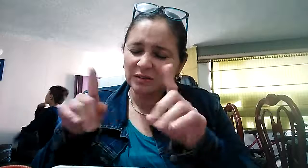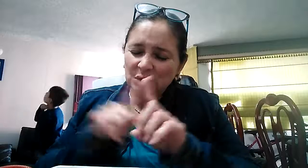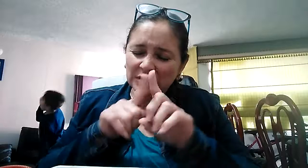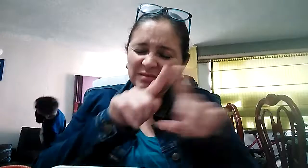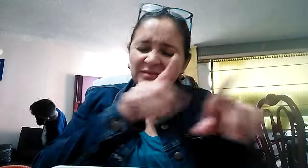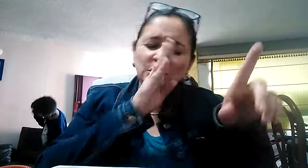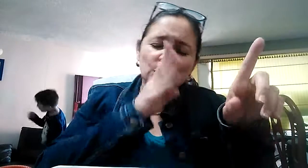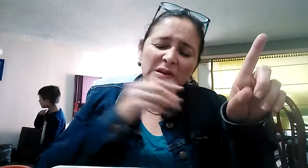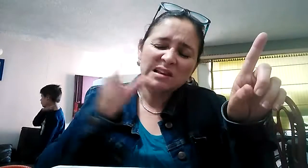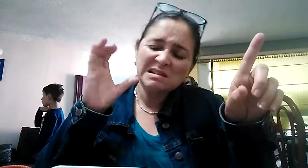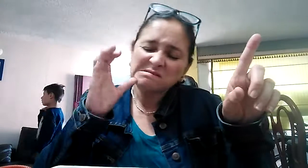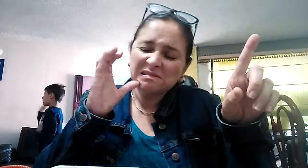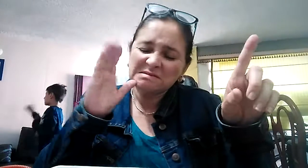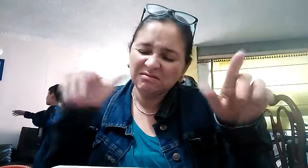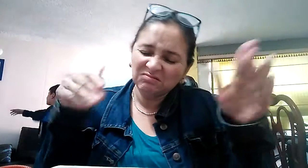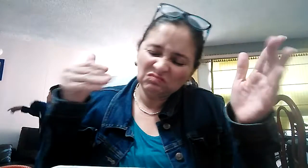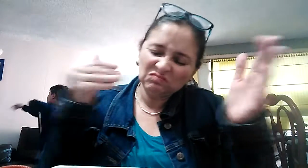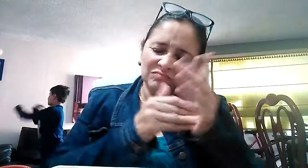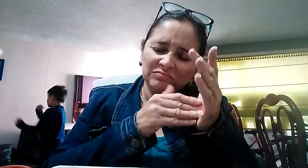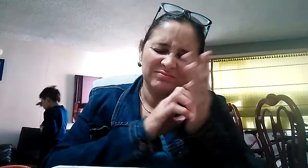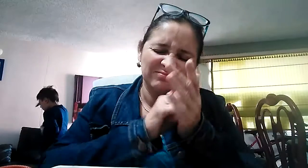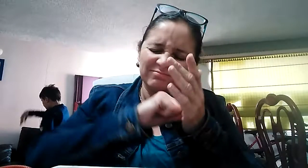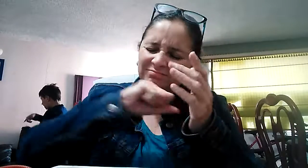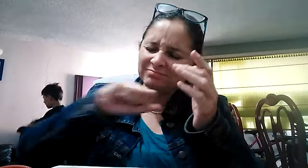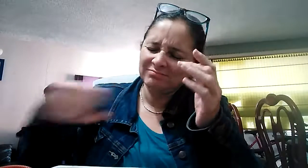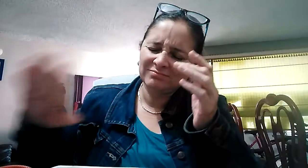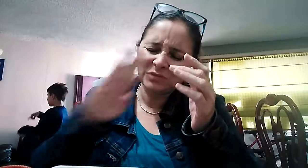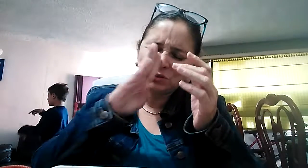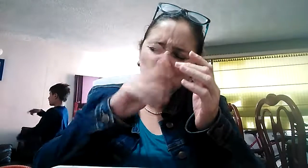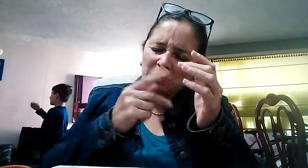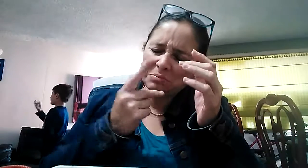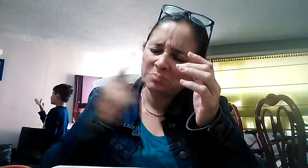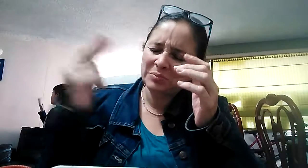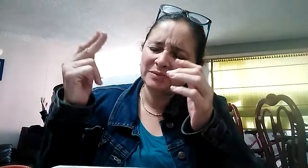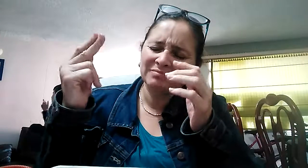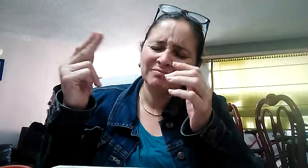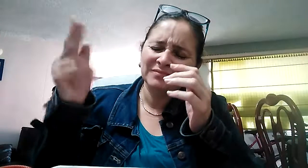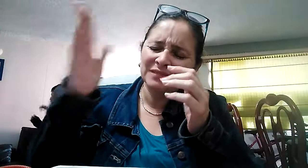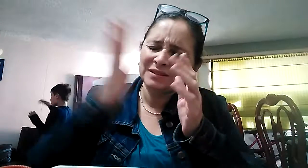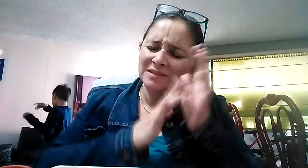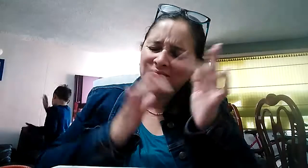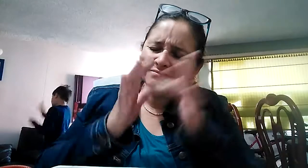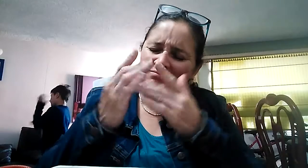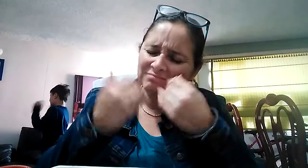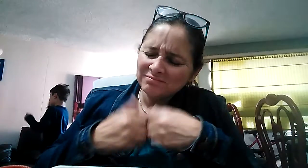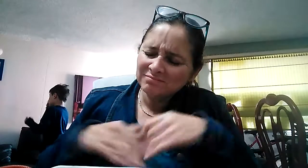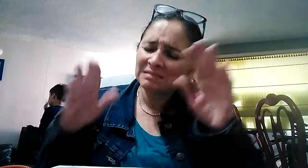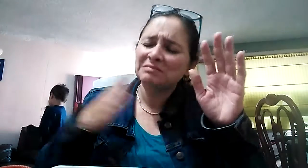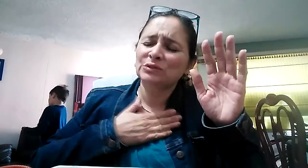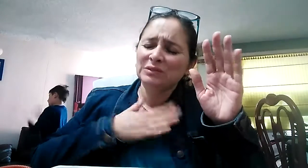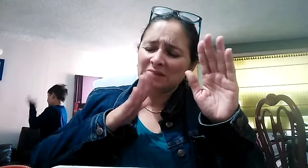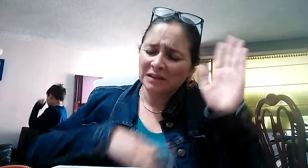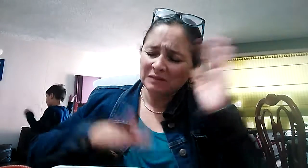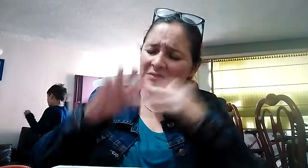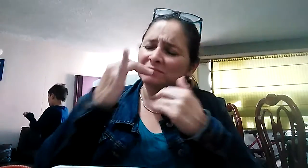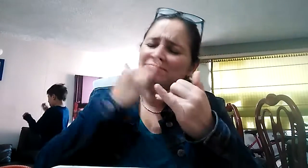del pinball junto a Sal, Gaff y, por supuesto, Pooh. ¿Has intentado alguna vez sacudir la máquina? No lo sé, chicos.